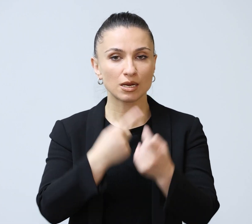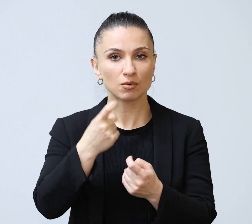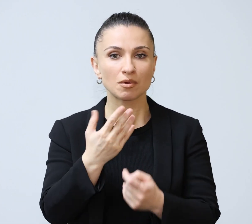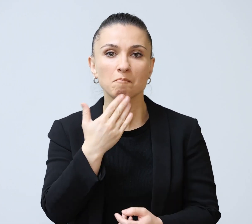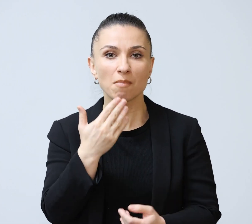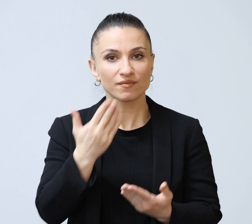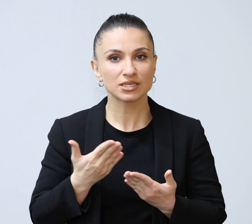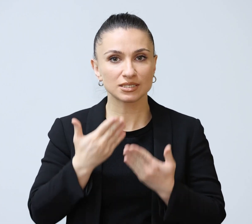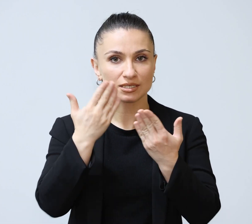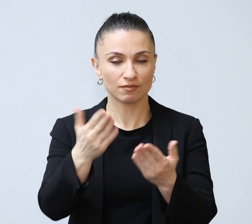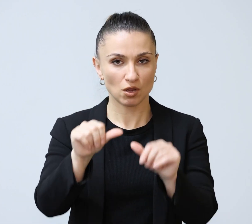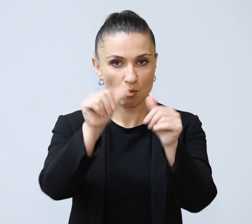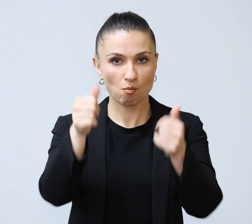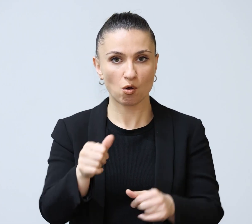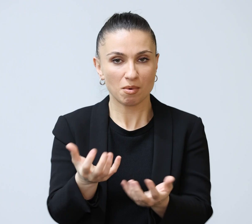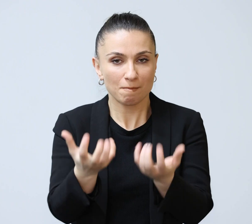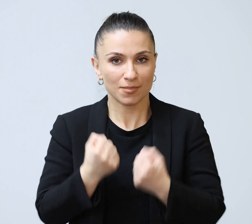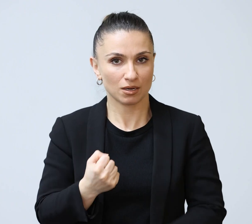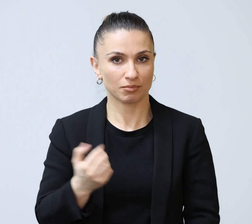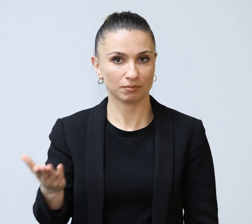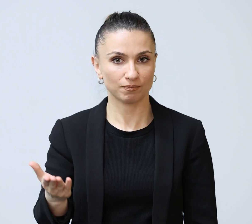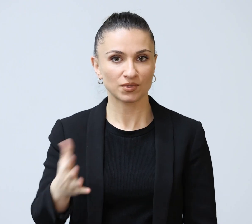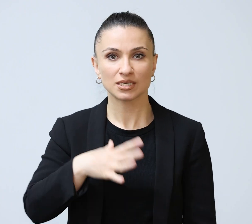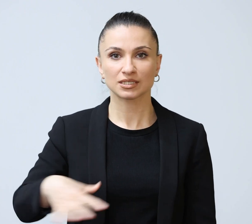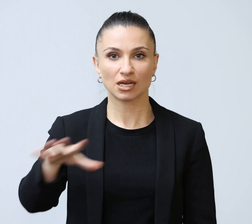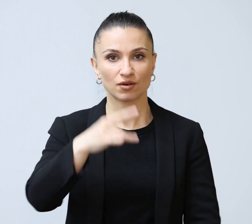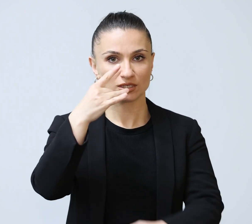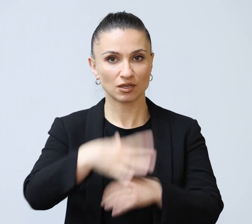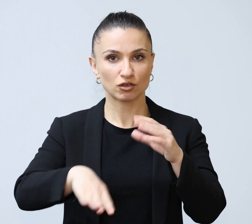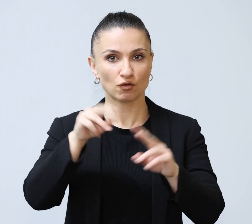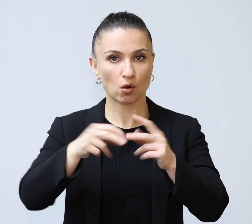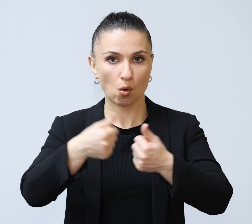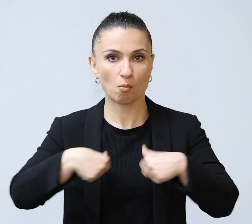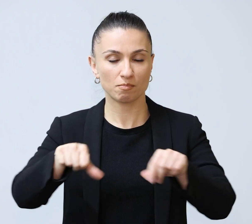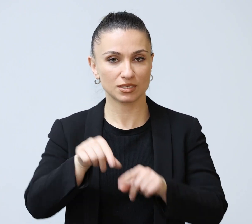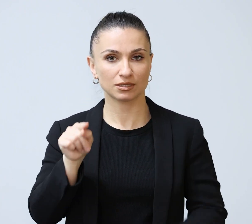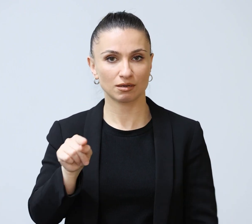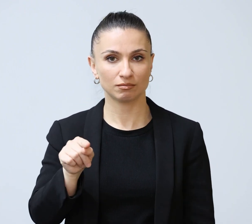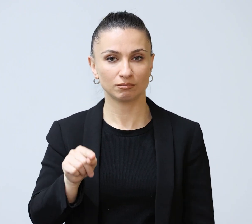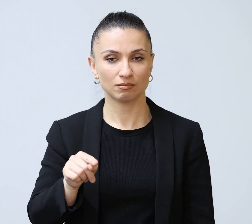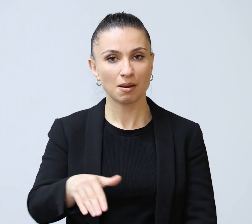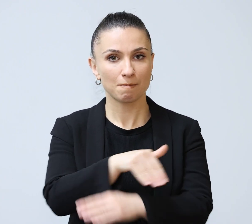հասցե Վրաստան, Թբիլիսի, Լևան Փիրցխելիանիի փողոց, համար 7, հեռախոս